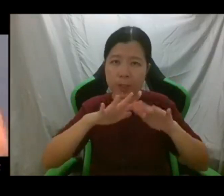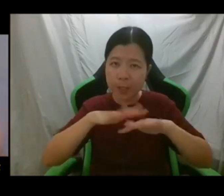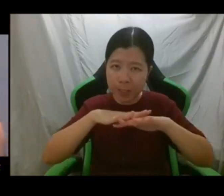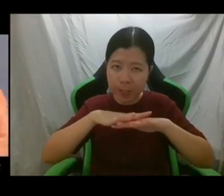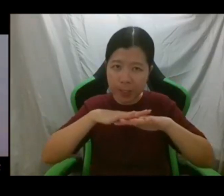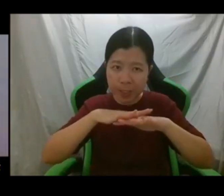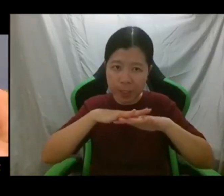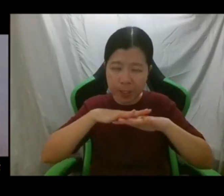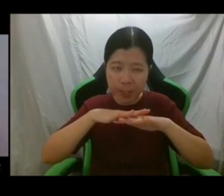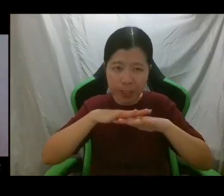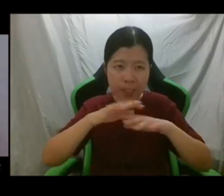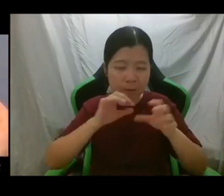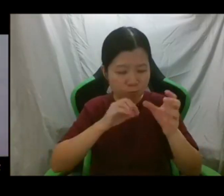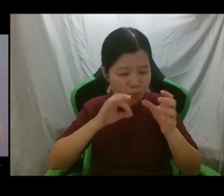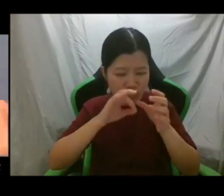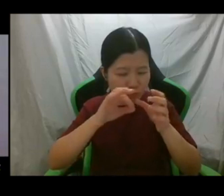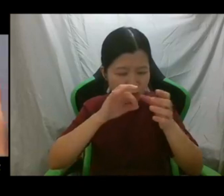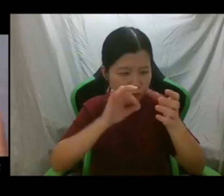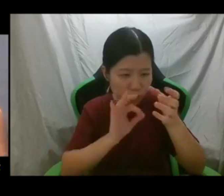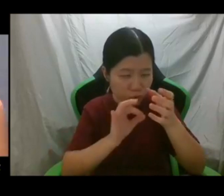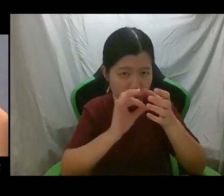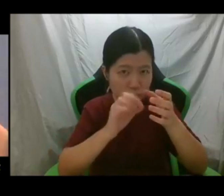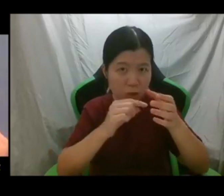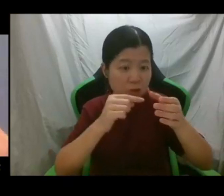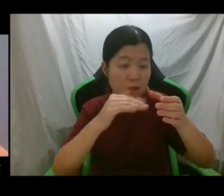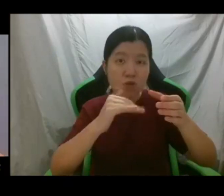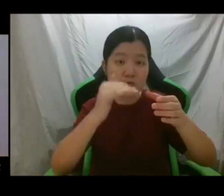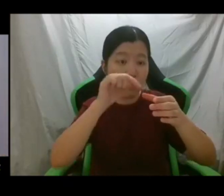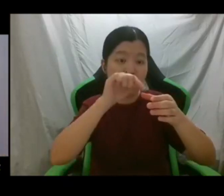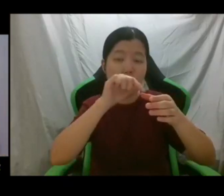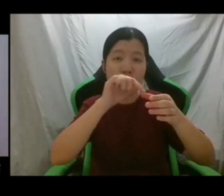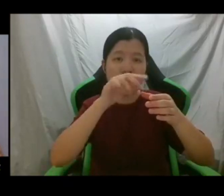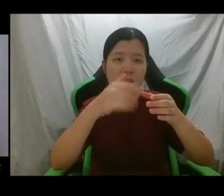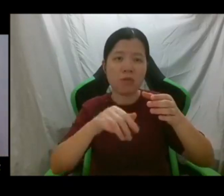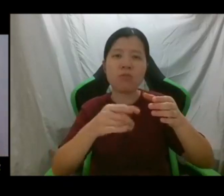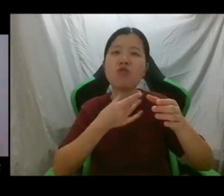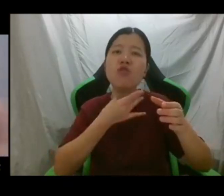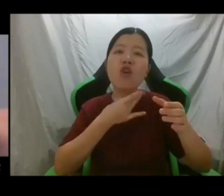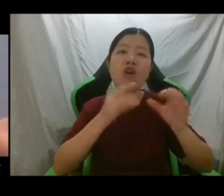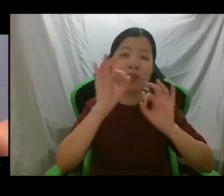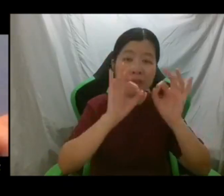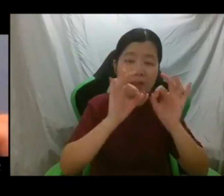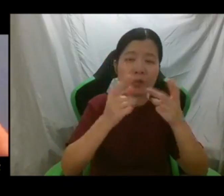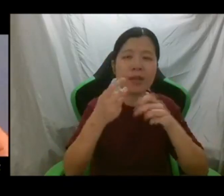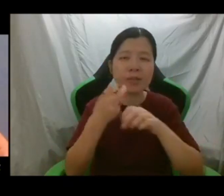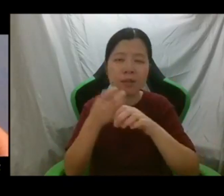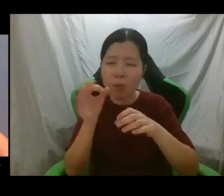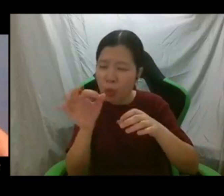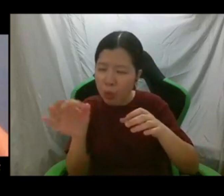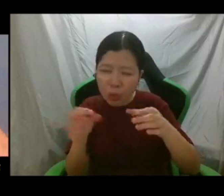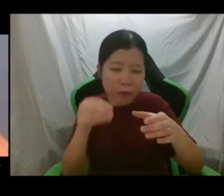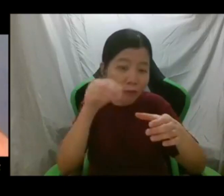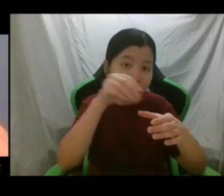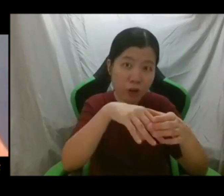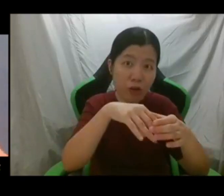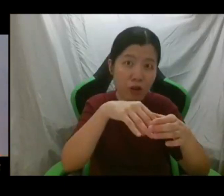去到最高嘅地方，就將乾豆或者小石頭放入去，